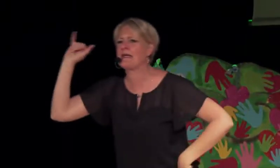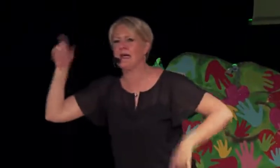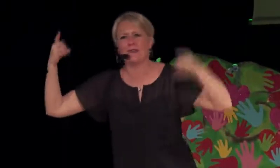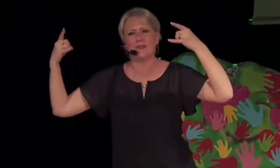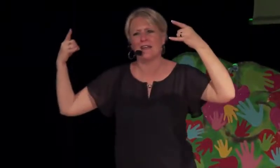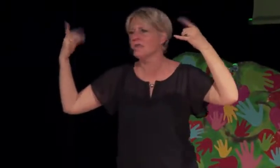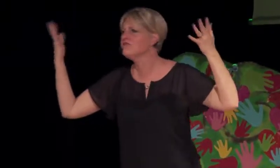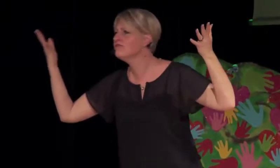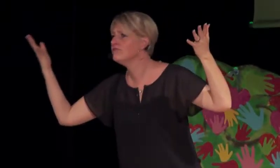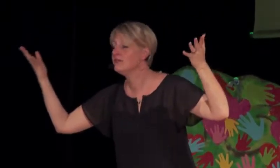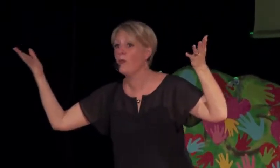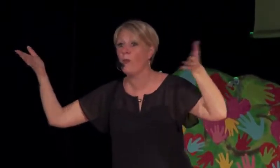à la fenêtre?